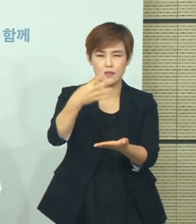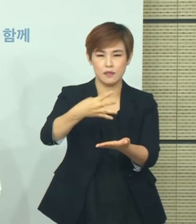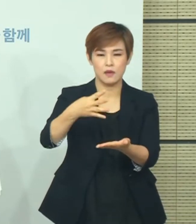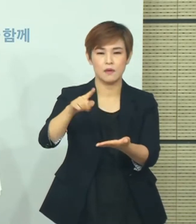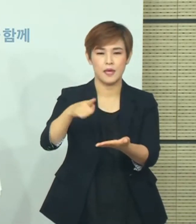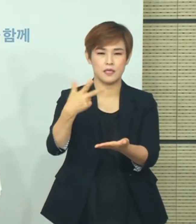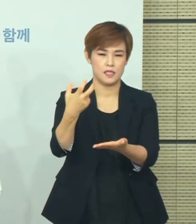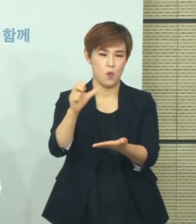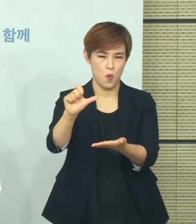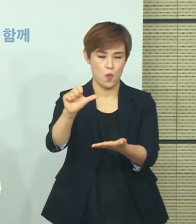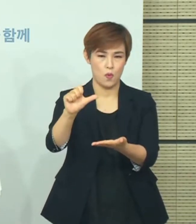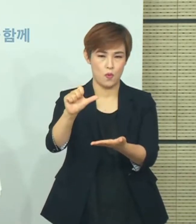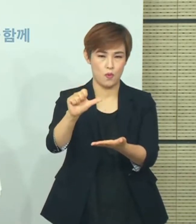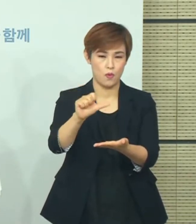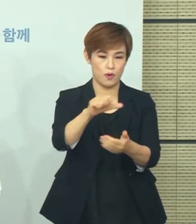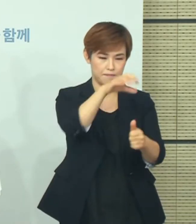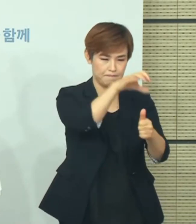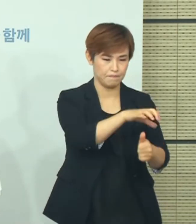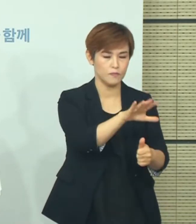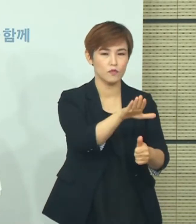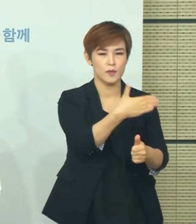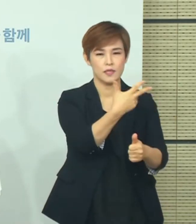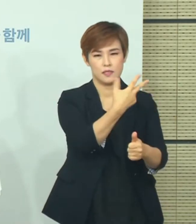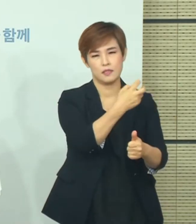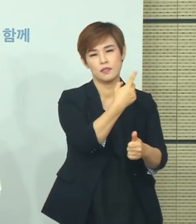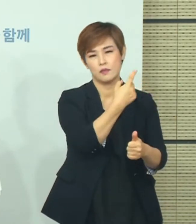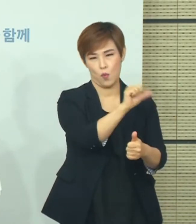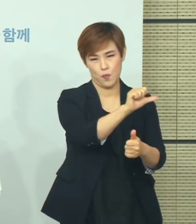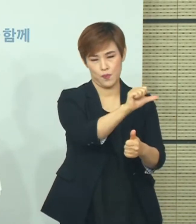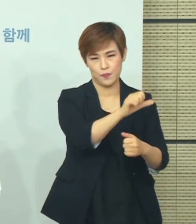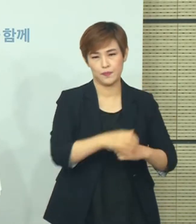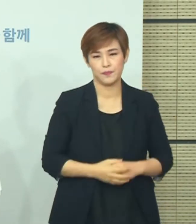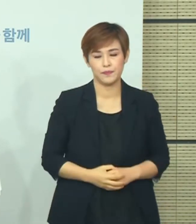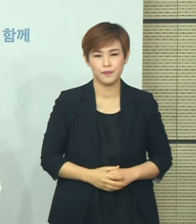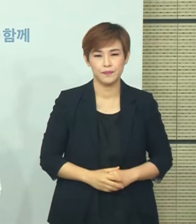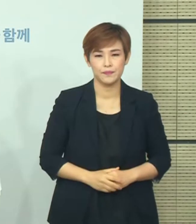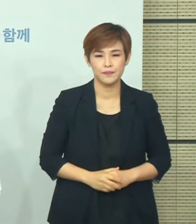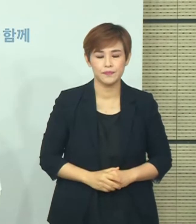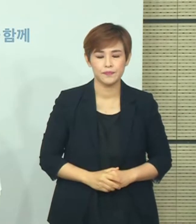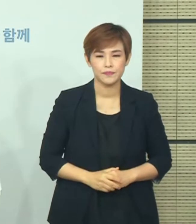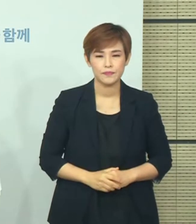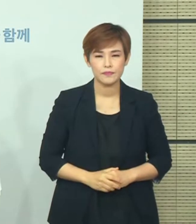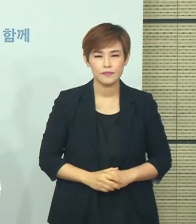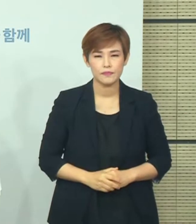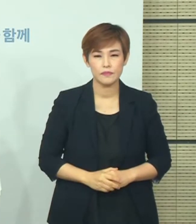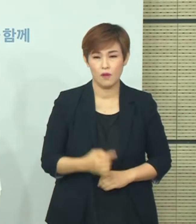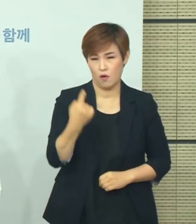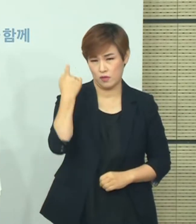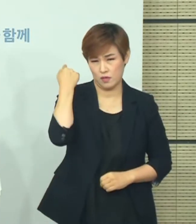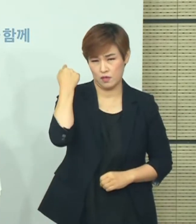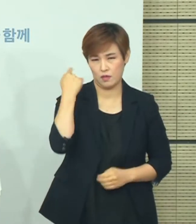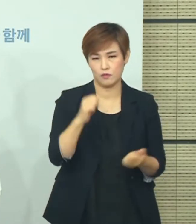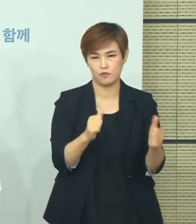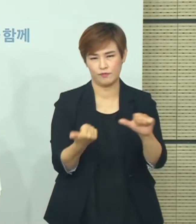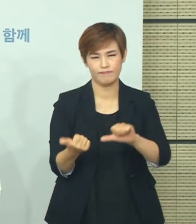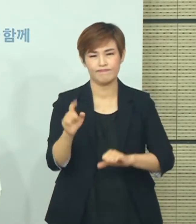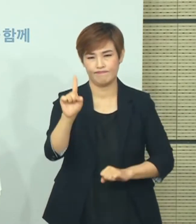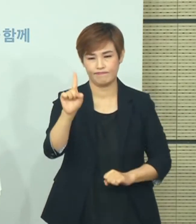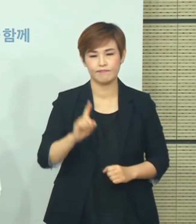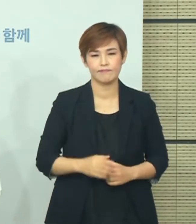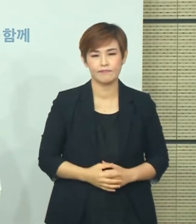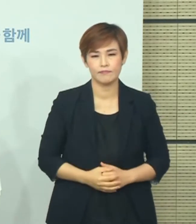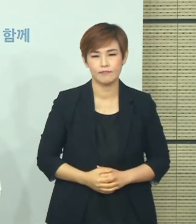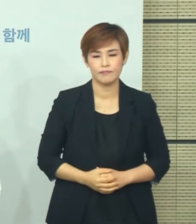14,175명이고 현재 971명의 환자가 치료를 받고 있습니다. 안타깝게도 어제 한 분이